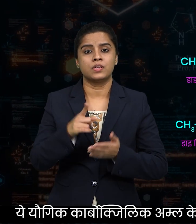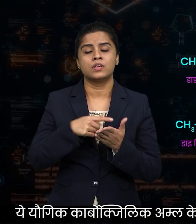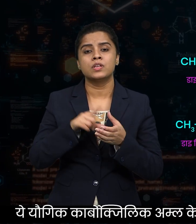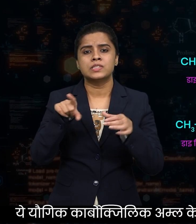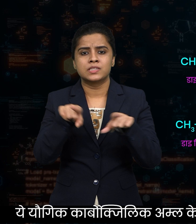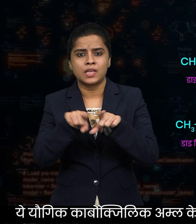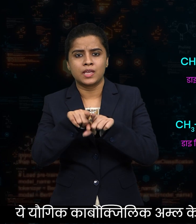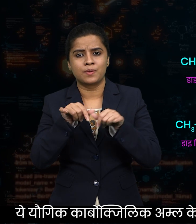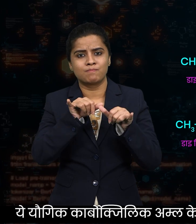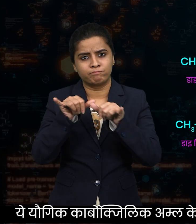कार्बोक्जिलिक अम्ल के